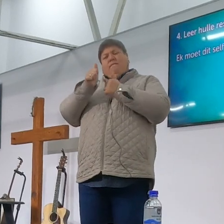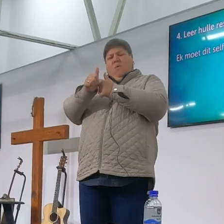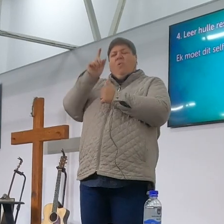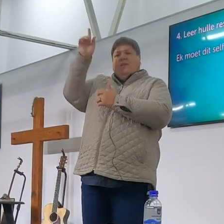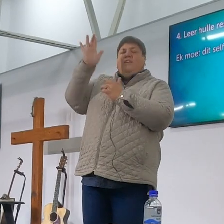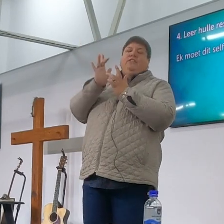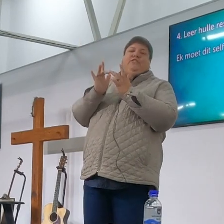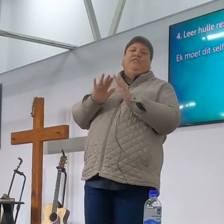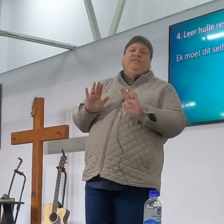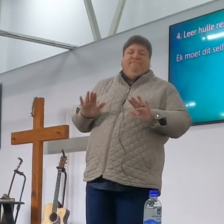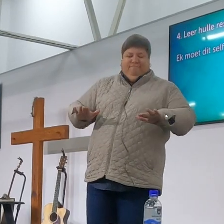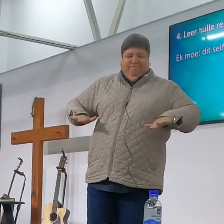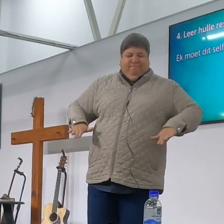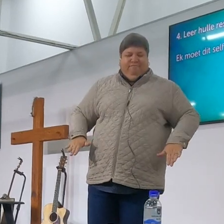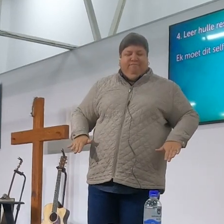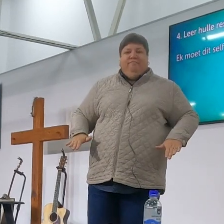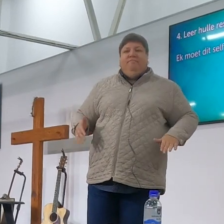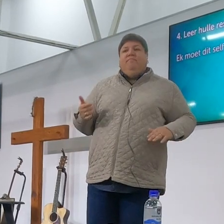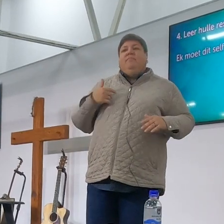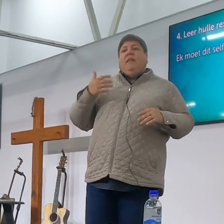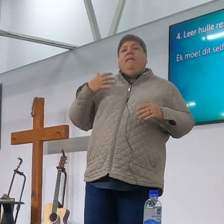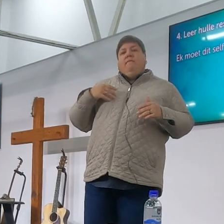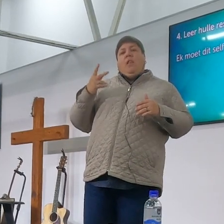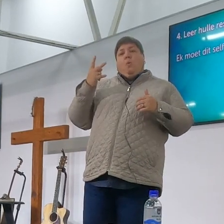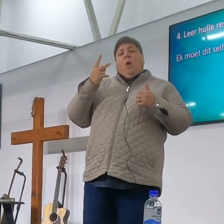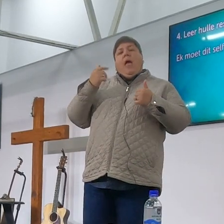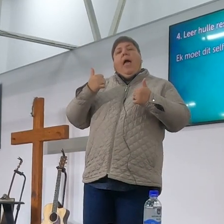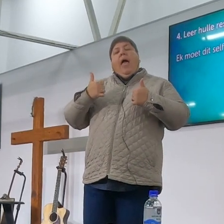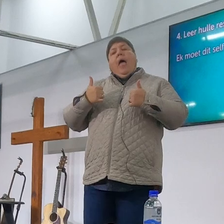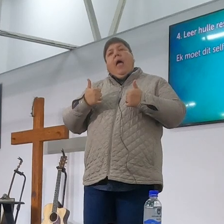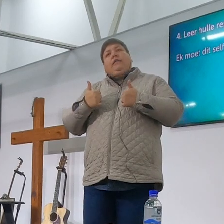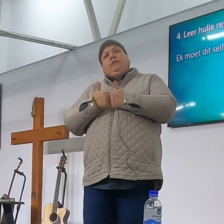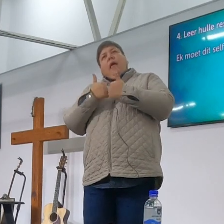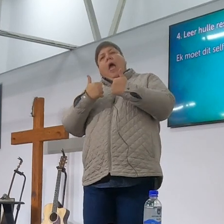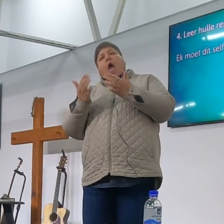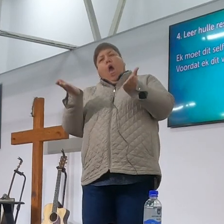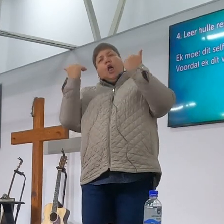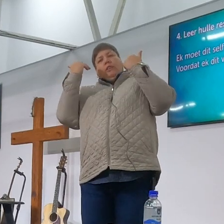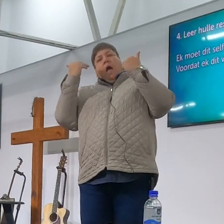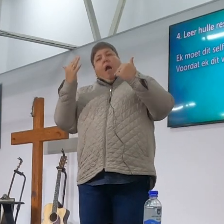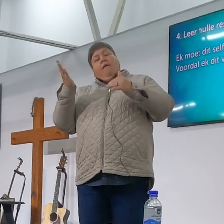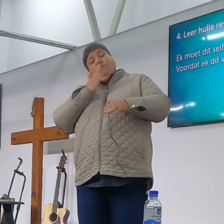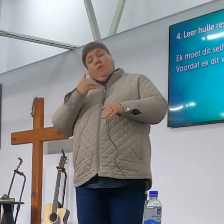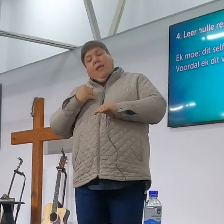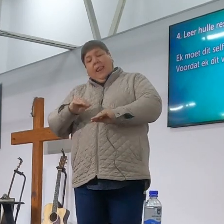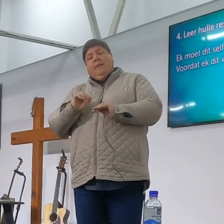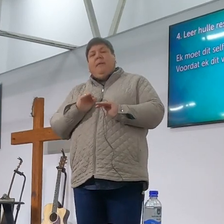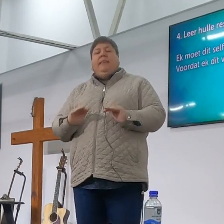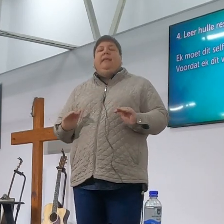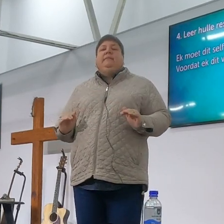Maar vriende, daar's 'n groot uitdaging. Ek moet dit self leef voor ek dit vir my kinders leer.